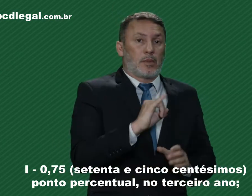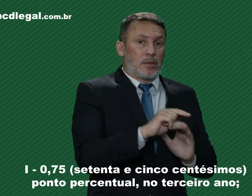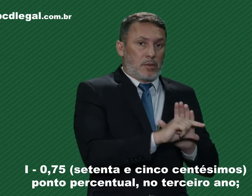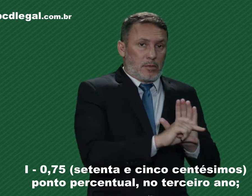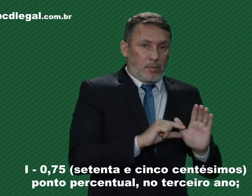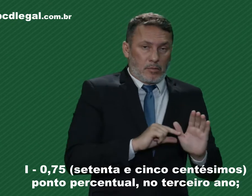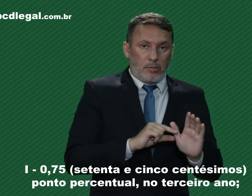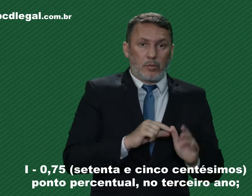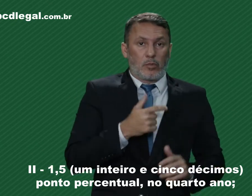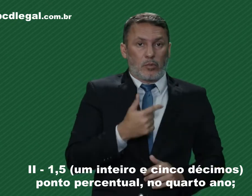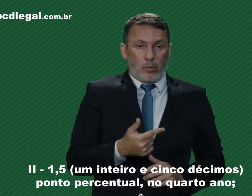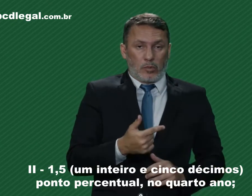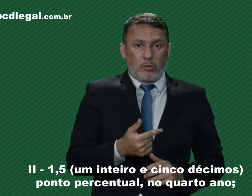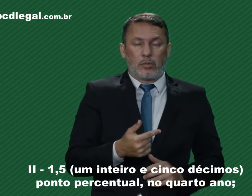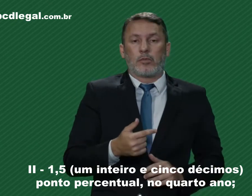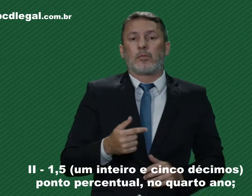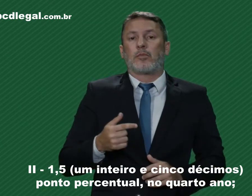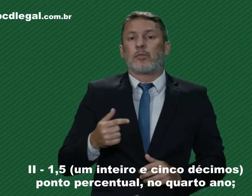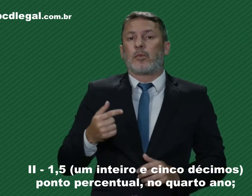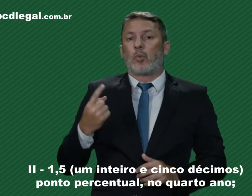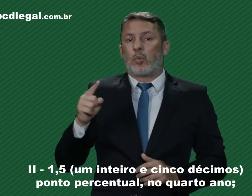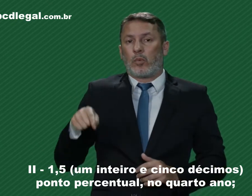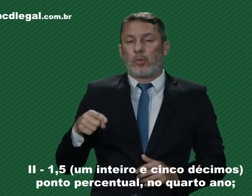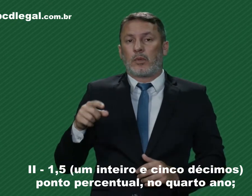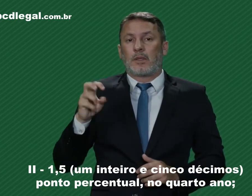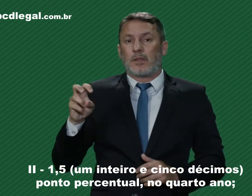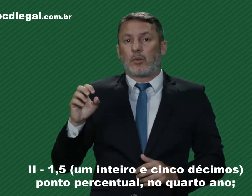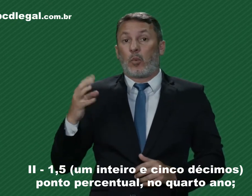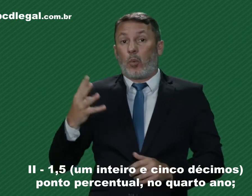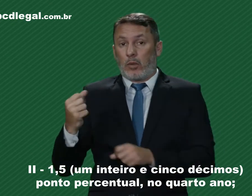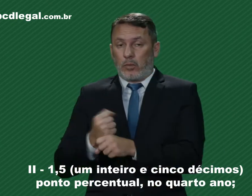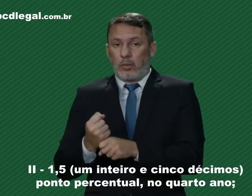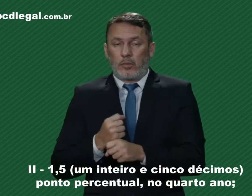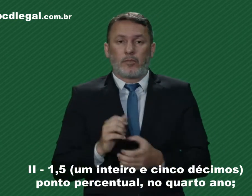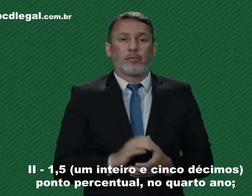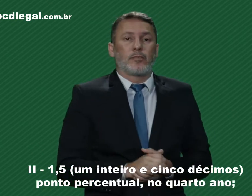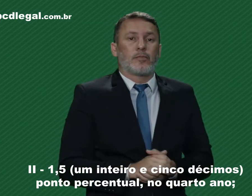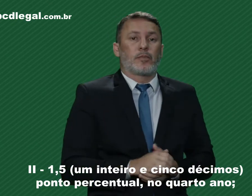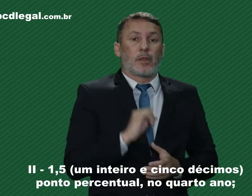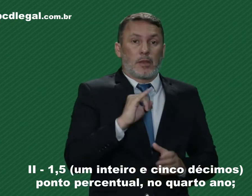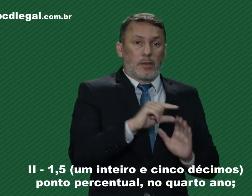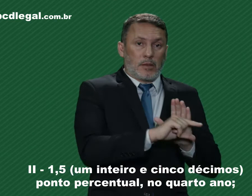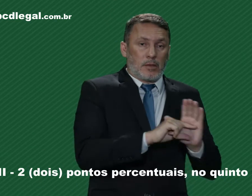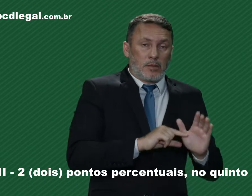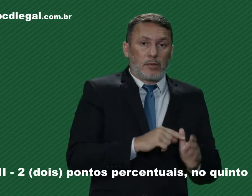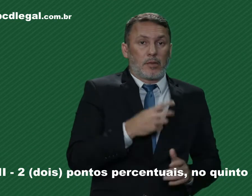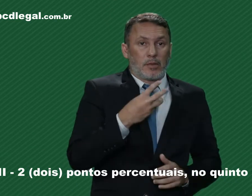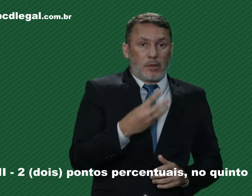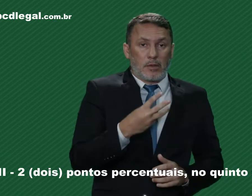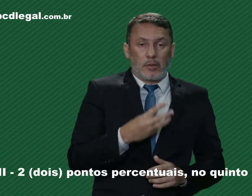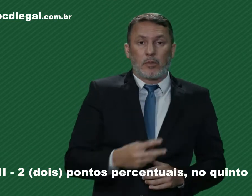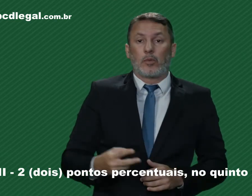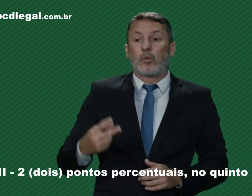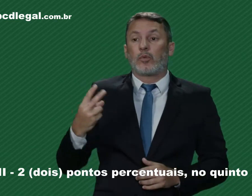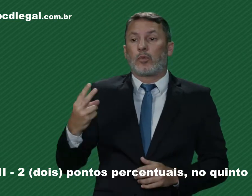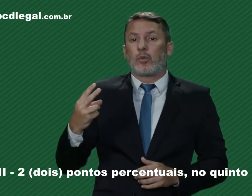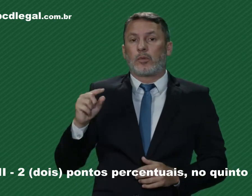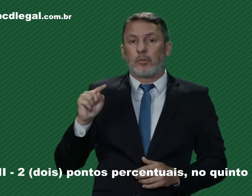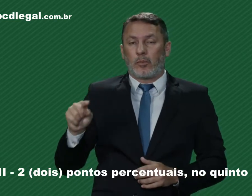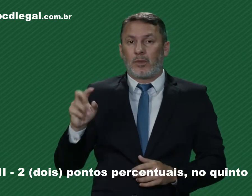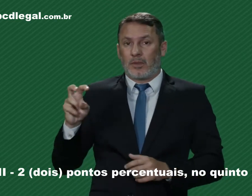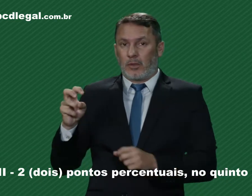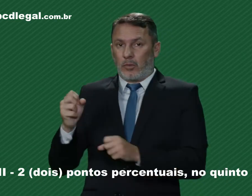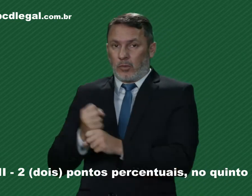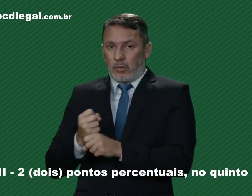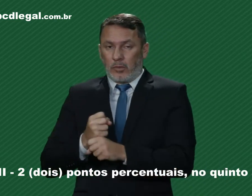percentual no terceiro ano. Inciso 2, 1 inteiro e 5 décimos ponto percentual no quarto ano. Inciso 3, 2